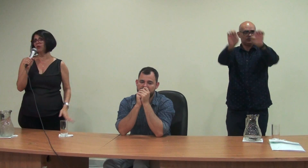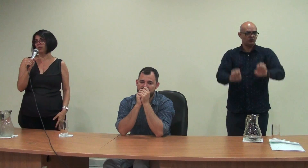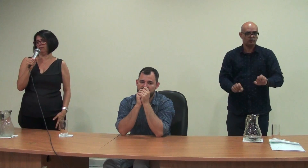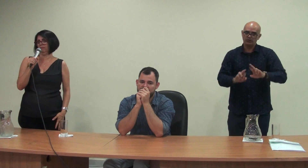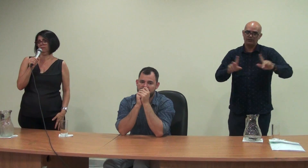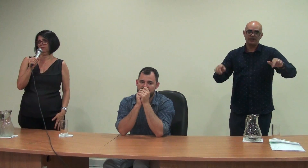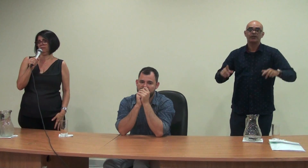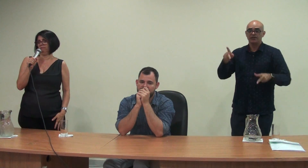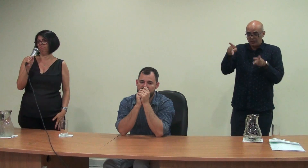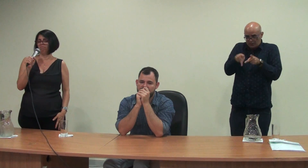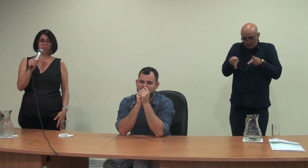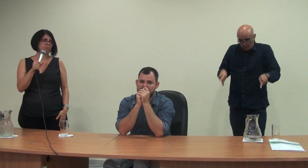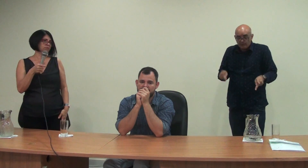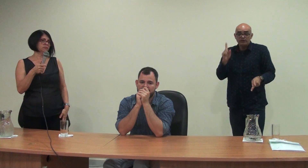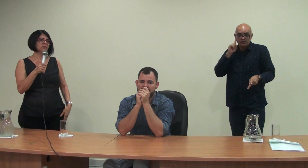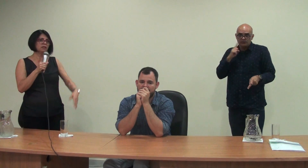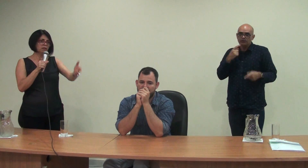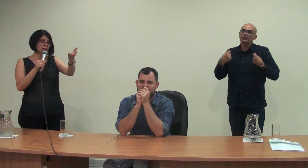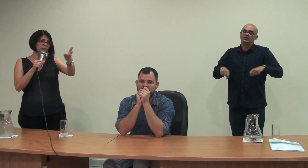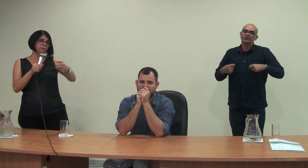ser bilíngue.